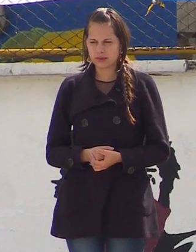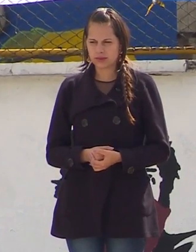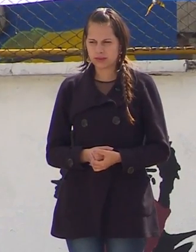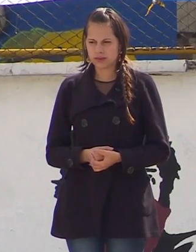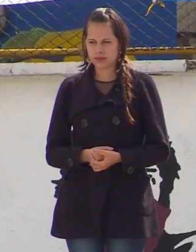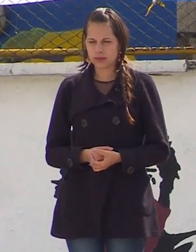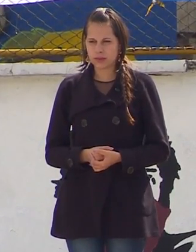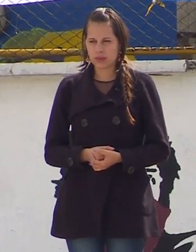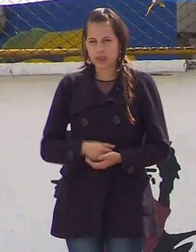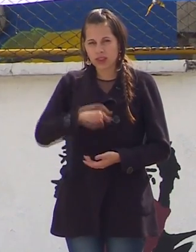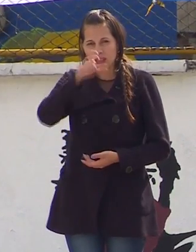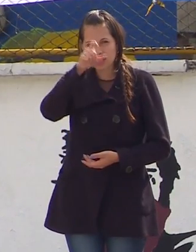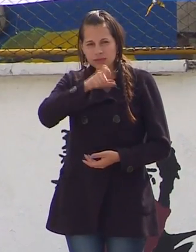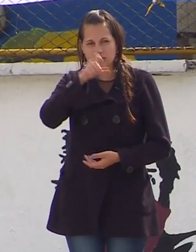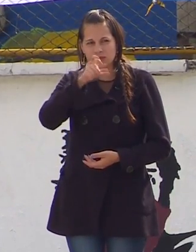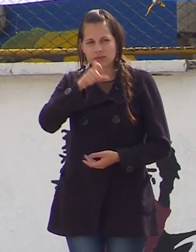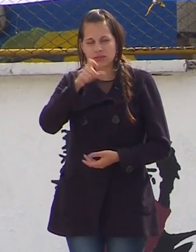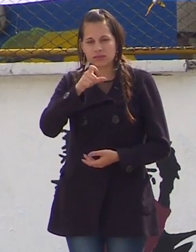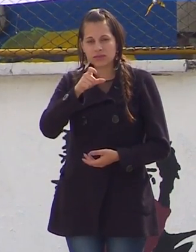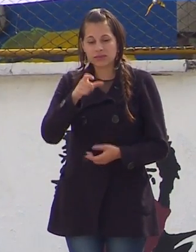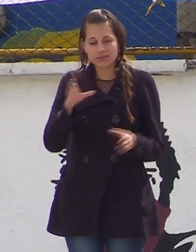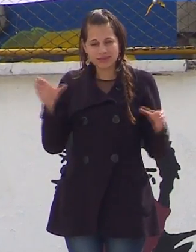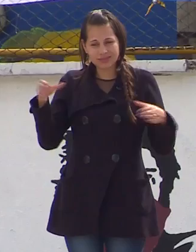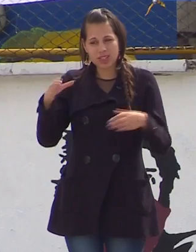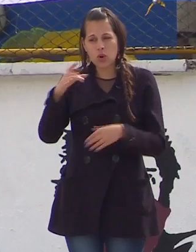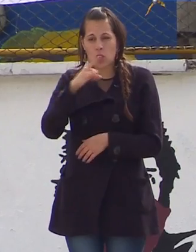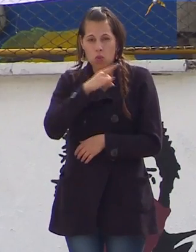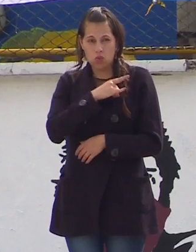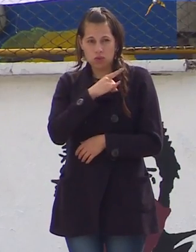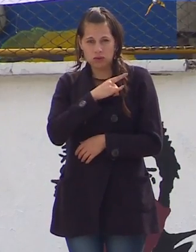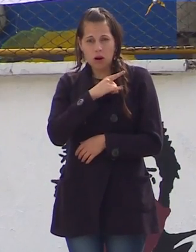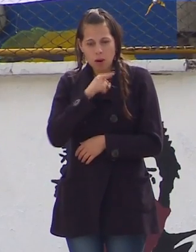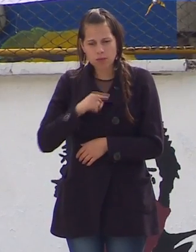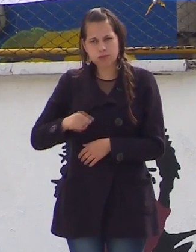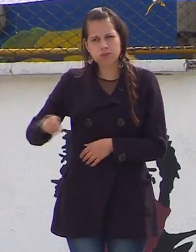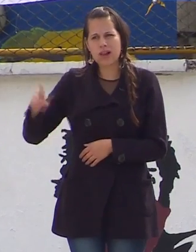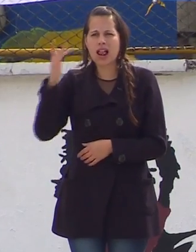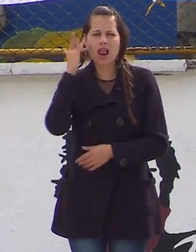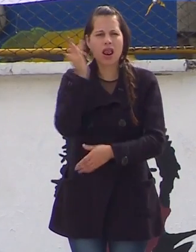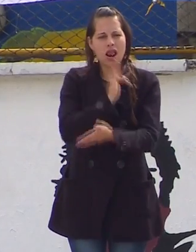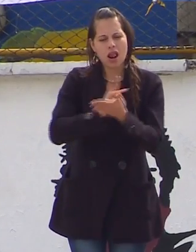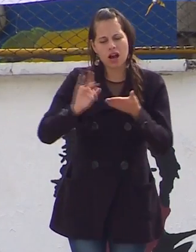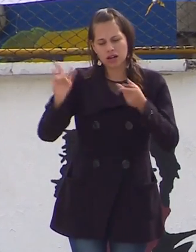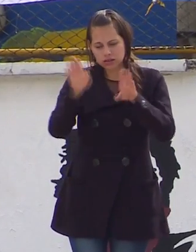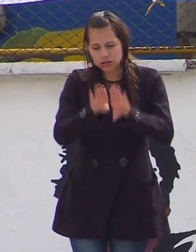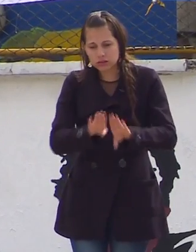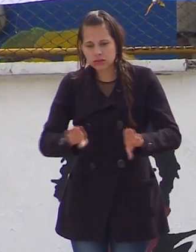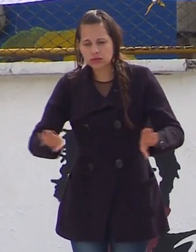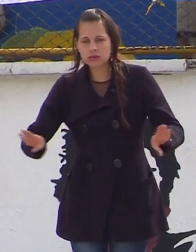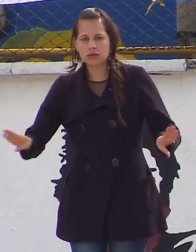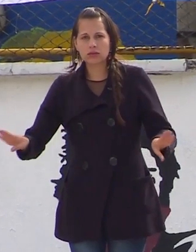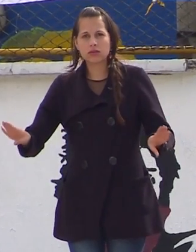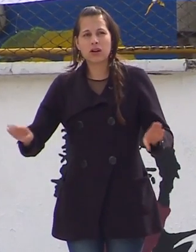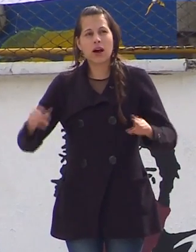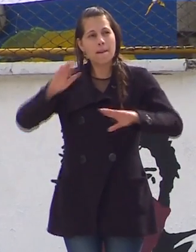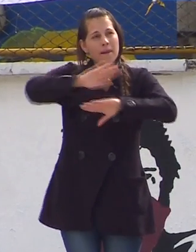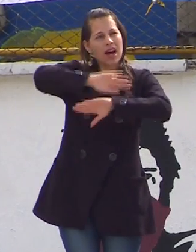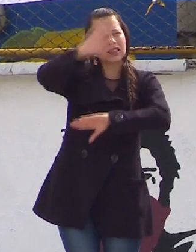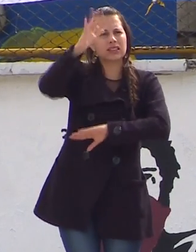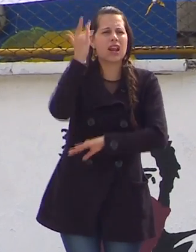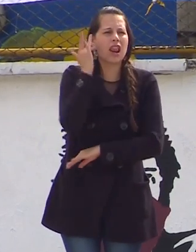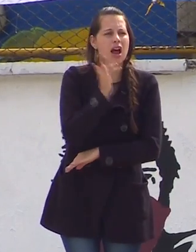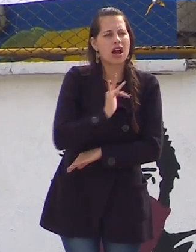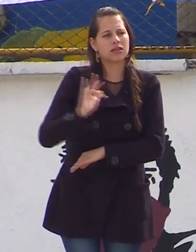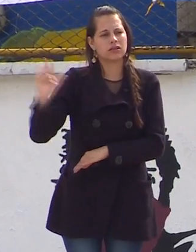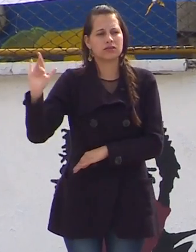necesitamos conservar la universidad limpia en sus pisos y paredes. Cuando